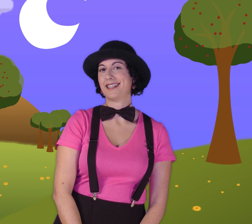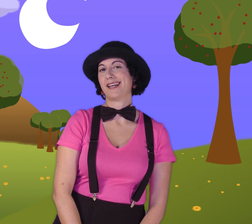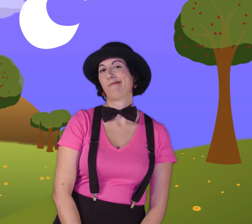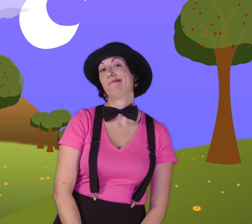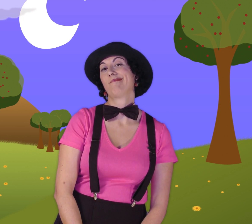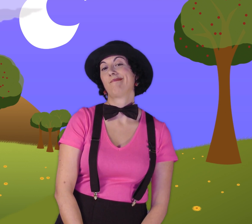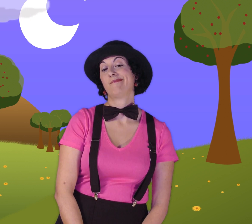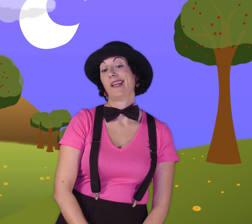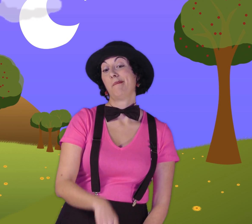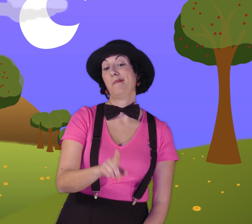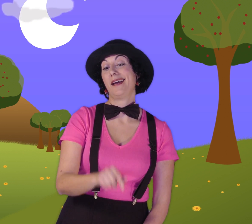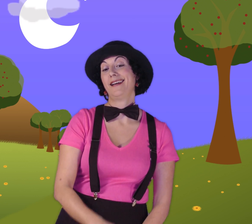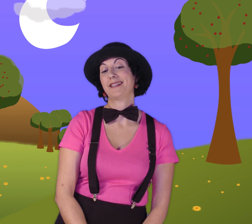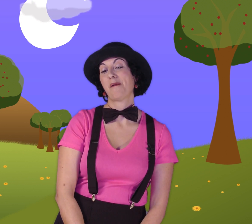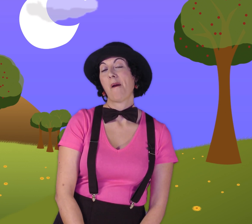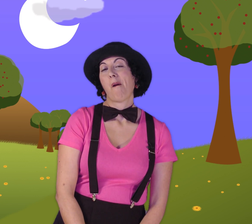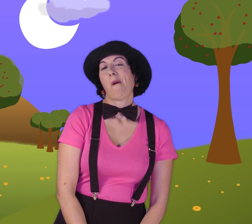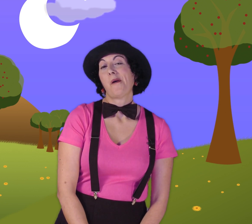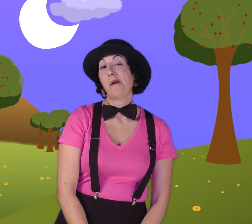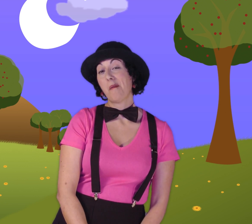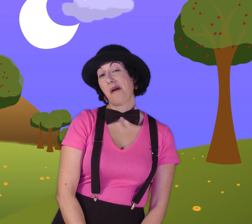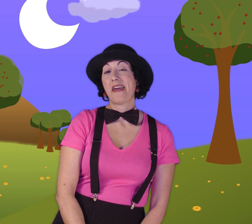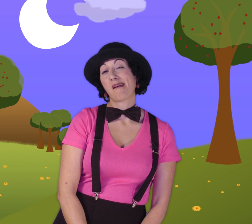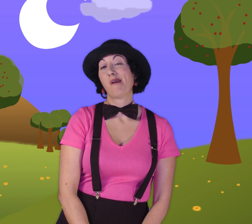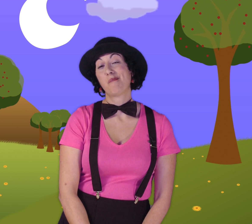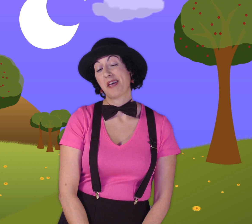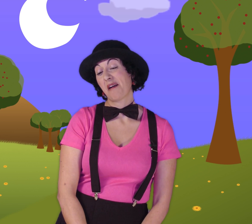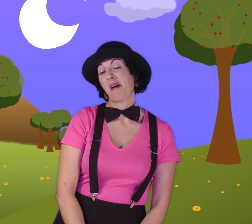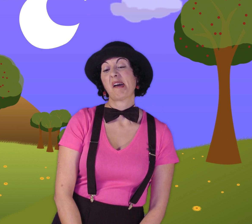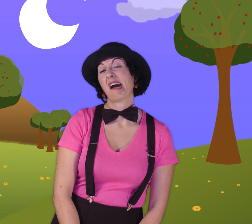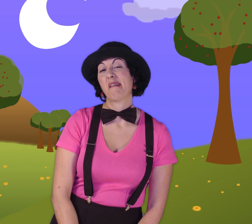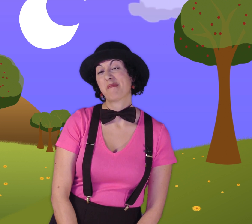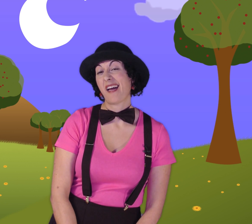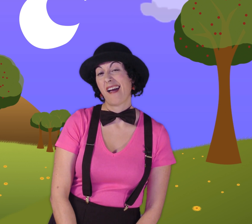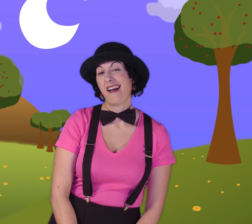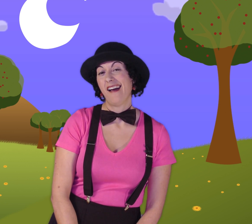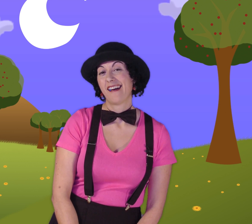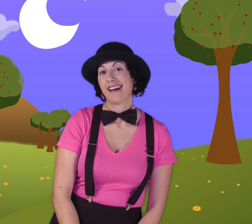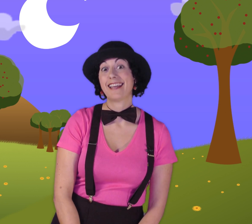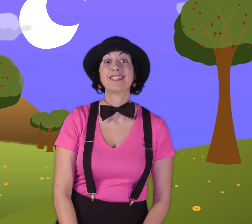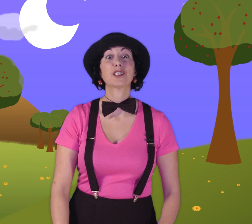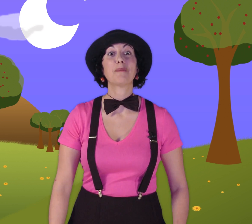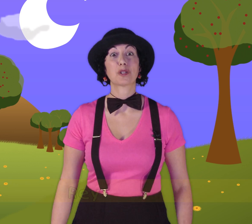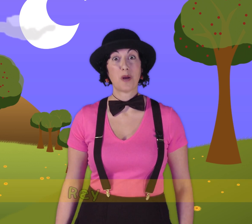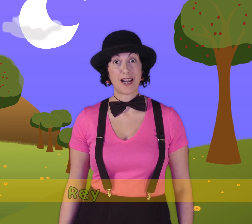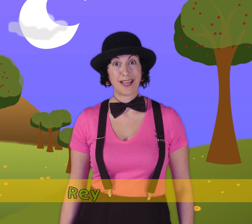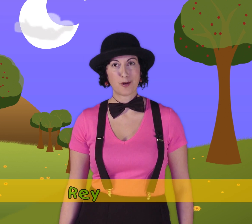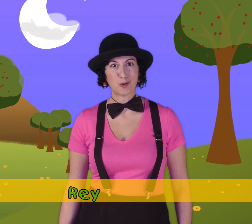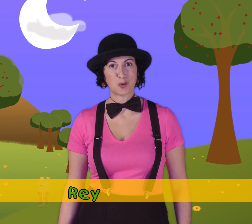sonrisa. ¿Ves cómo podía contigo, gigante? En esto que pasó el rey con su